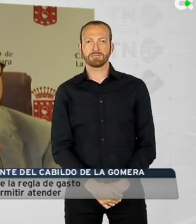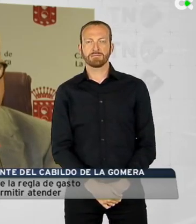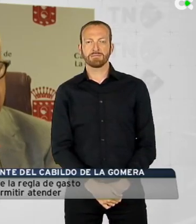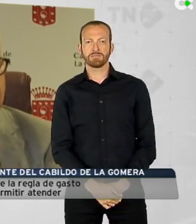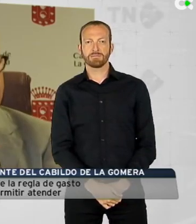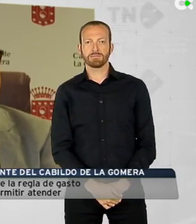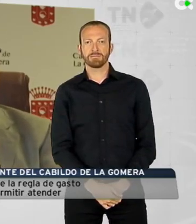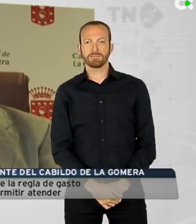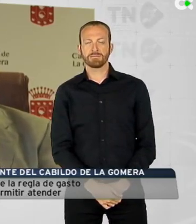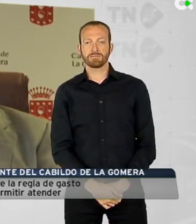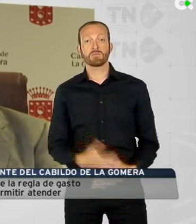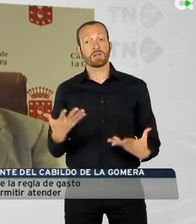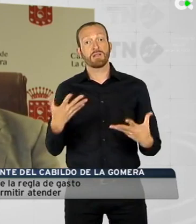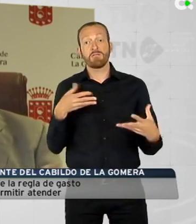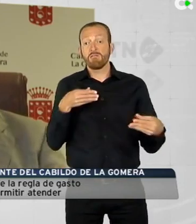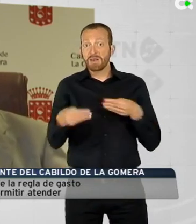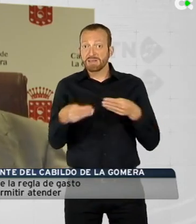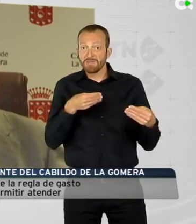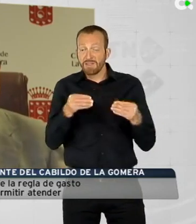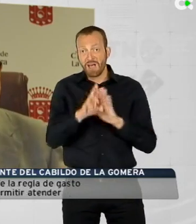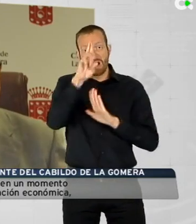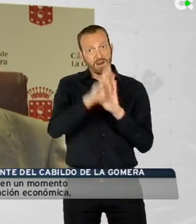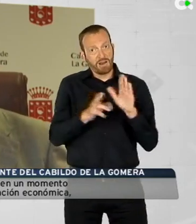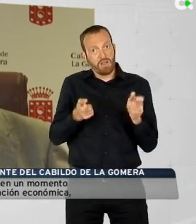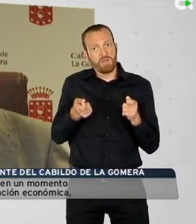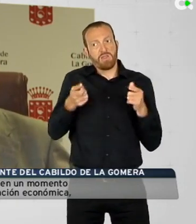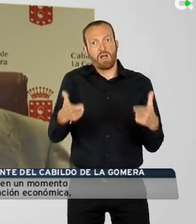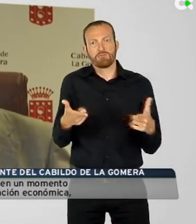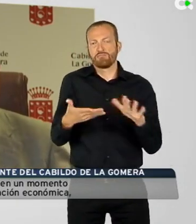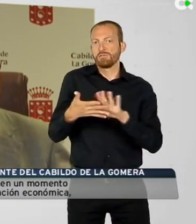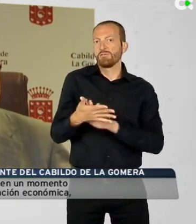La flexibilidad en la regla de gasto que nos va a permitir para